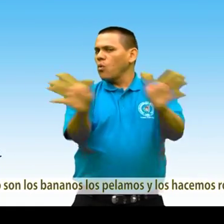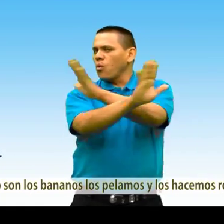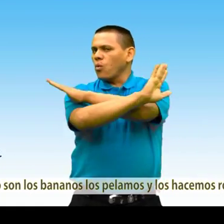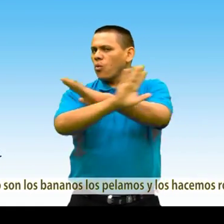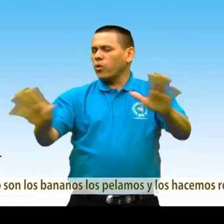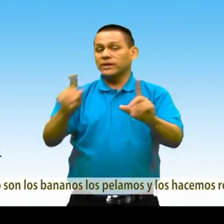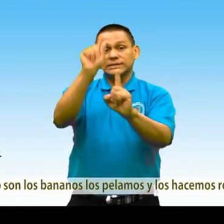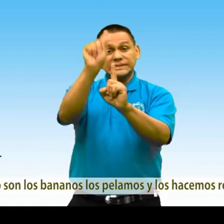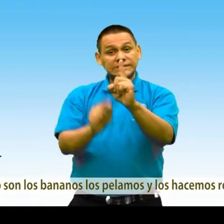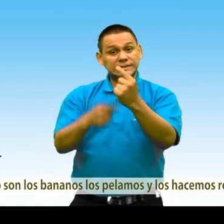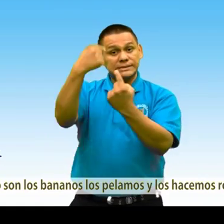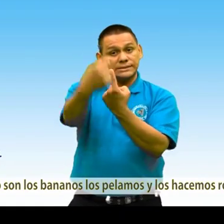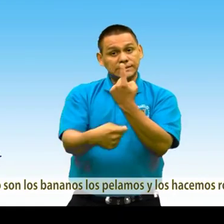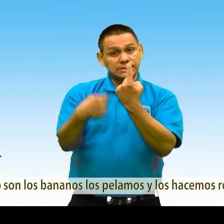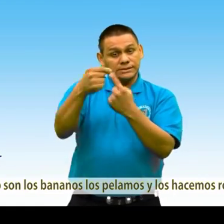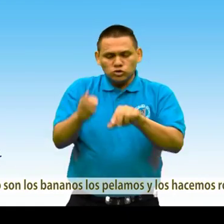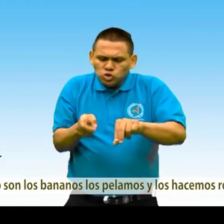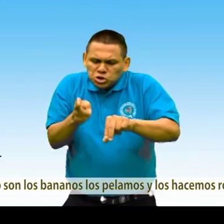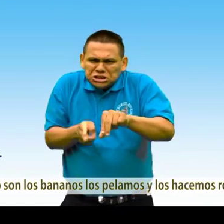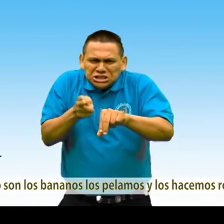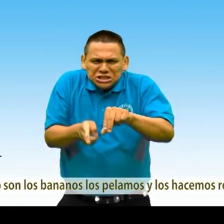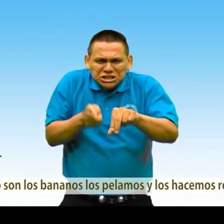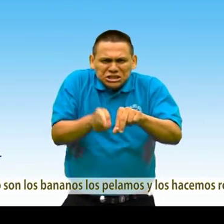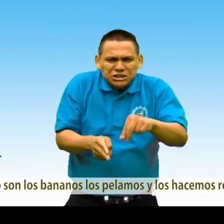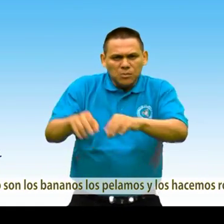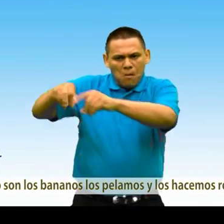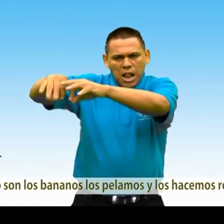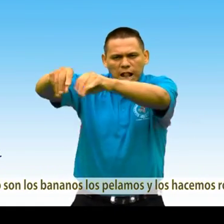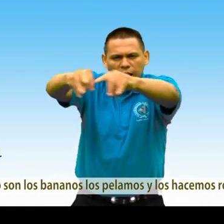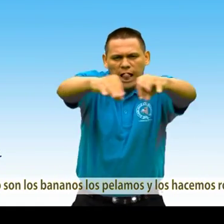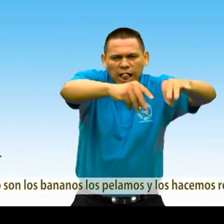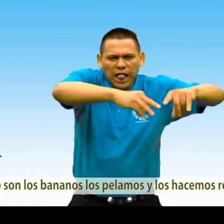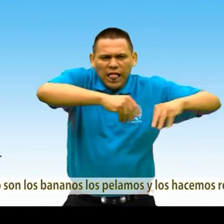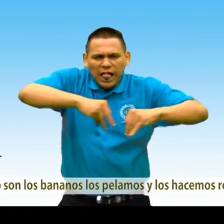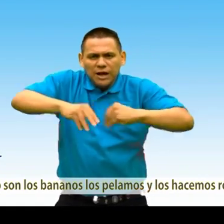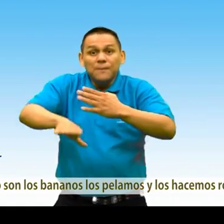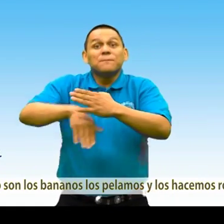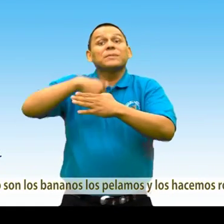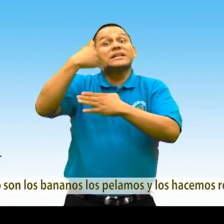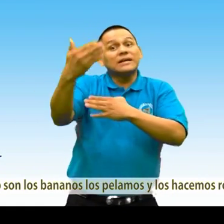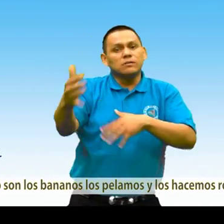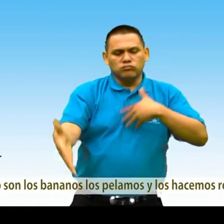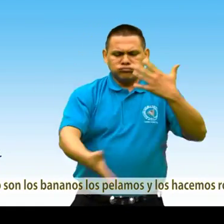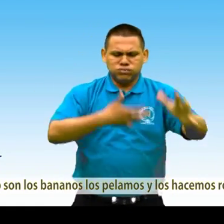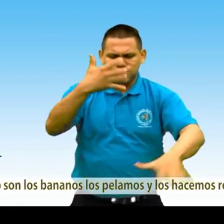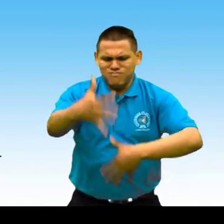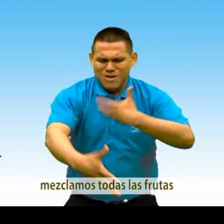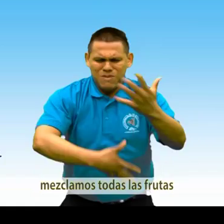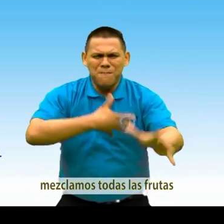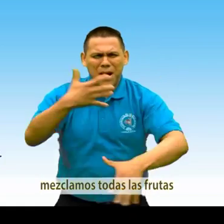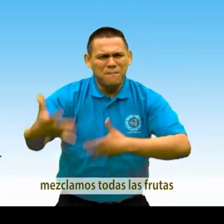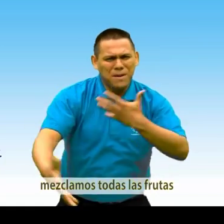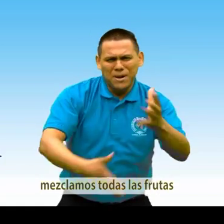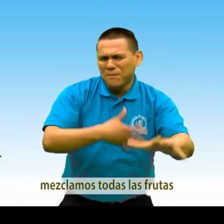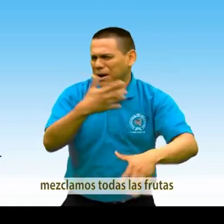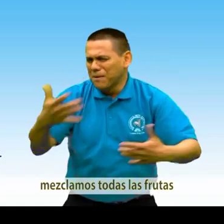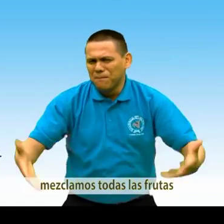Y lo último son los bananos. Los pelamos y hacemos rodajitas. Los mezclamos todas las